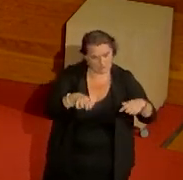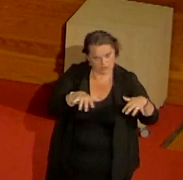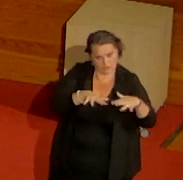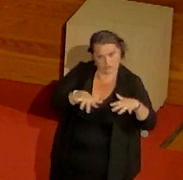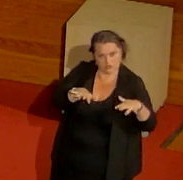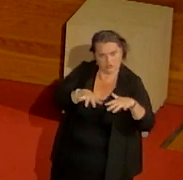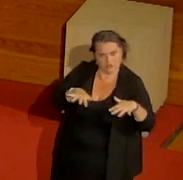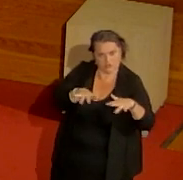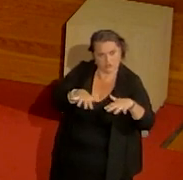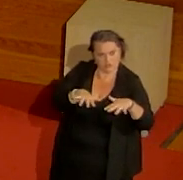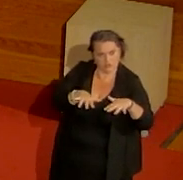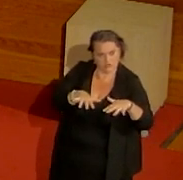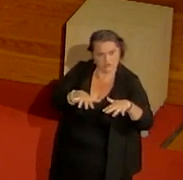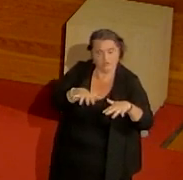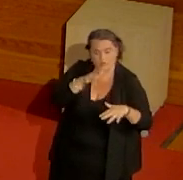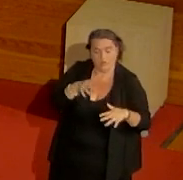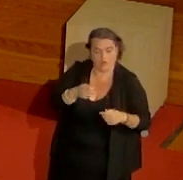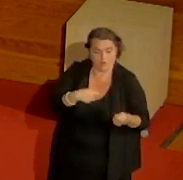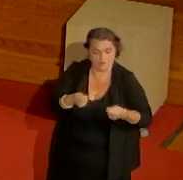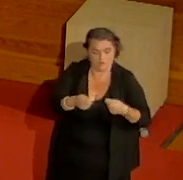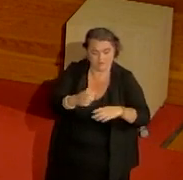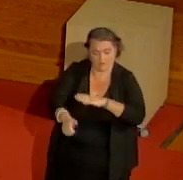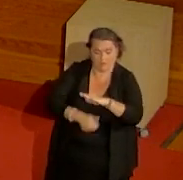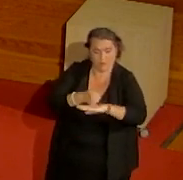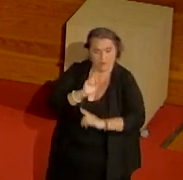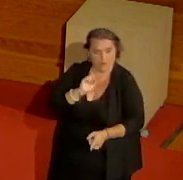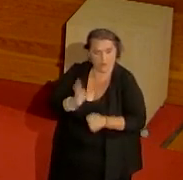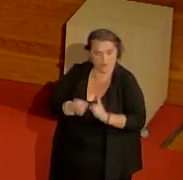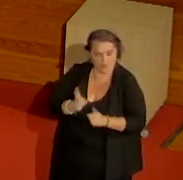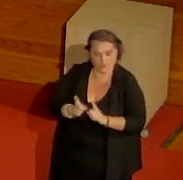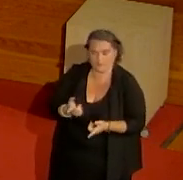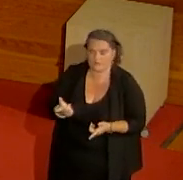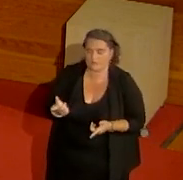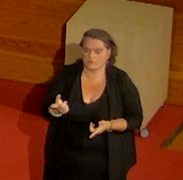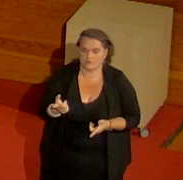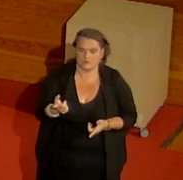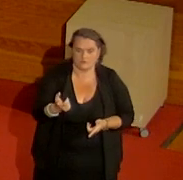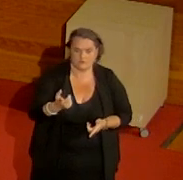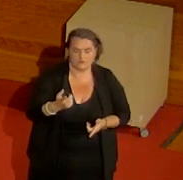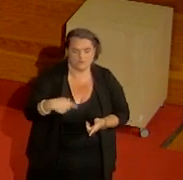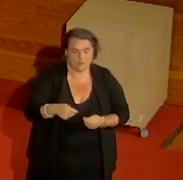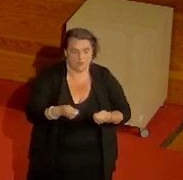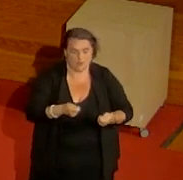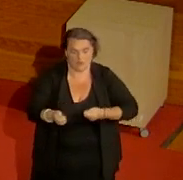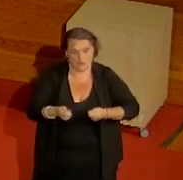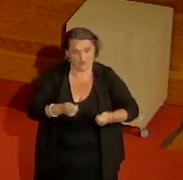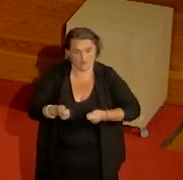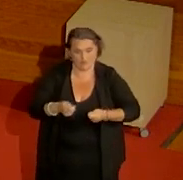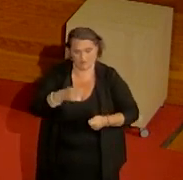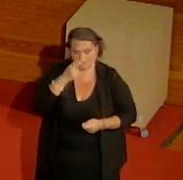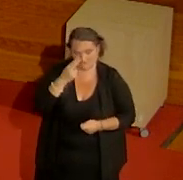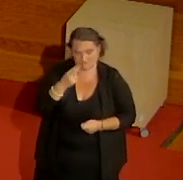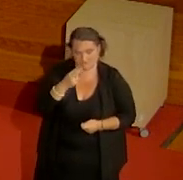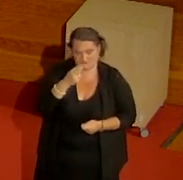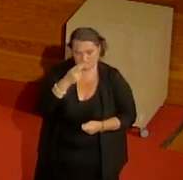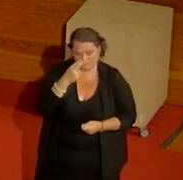Ah predominan y las que eh eh entendemos están teniendo un mayor control sobre eh sobre